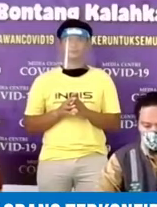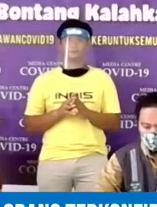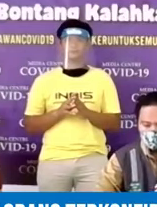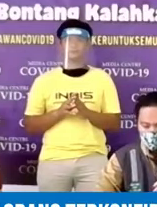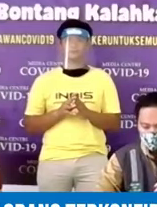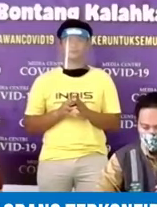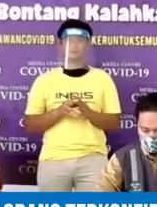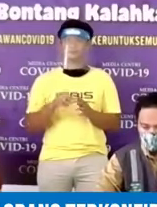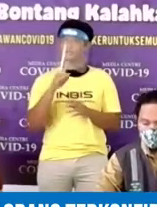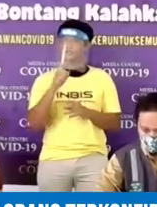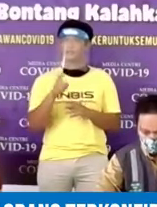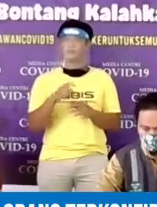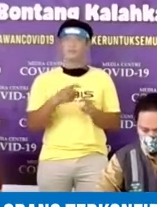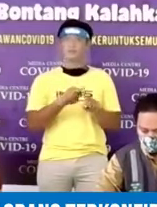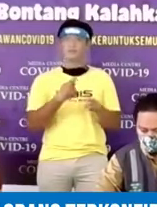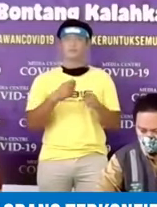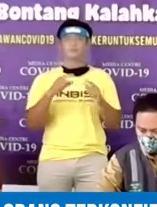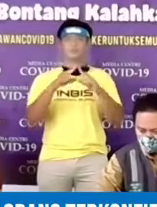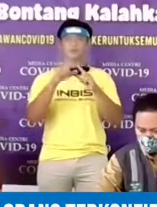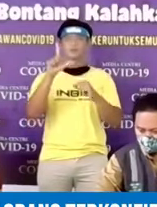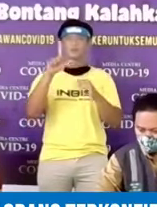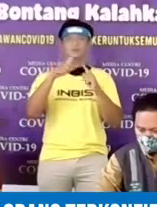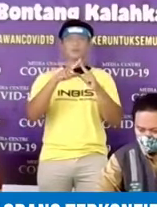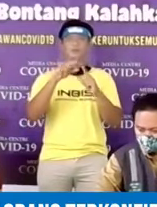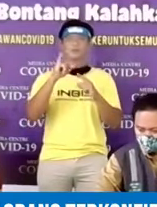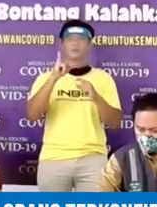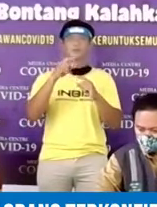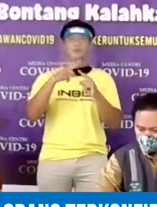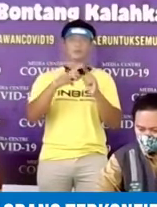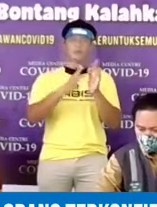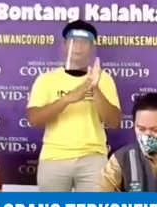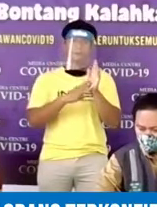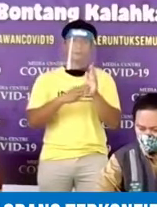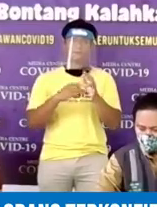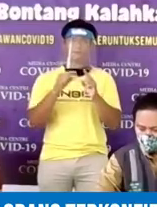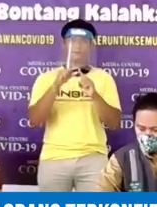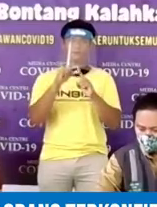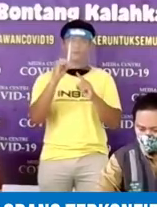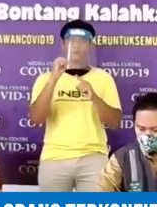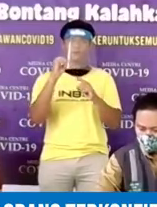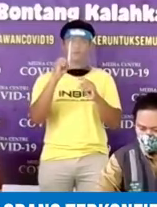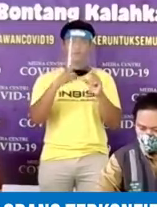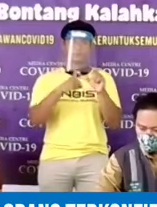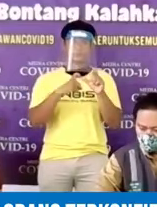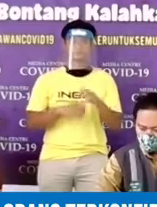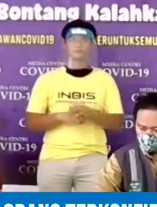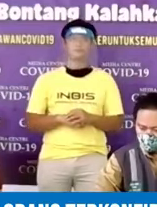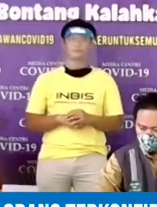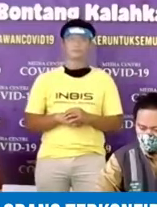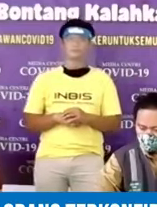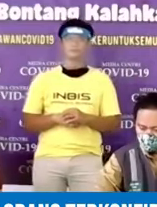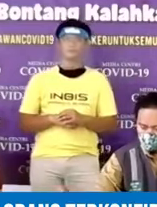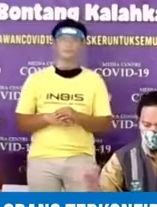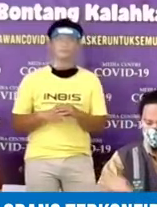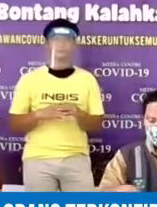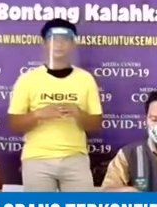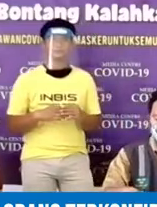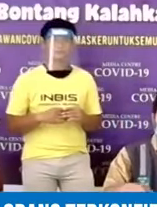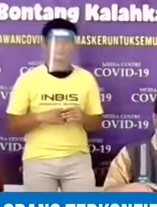90-an kalau nggak salah kenapa itu bisa diklasifikasikan kapak cluster mana yang telah selesai menjalani